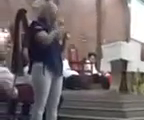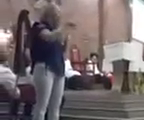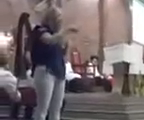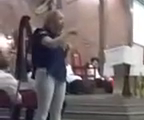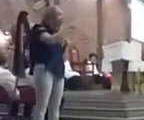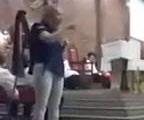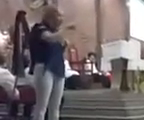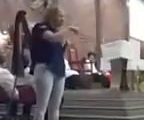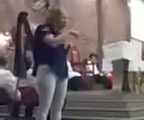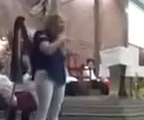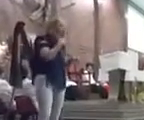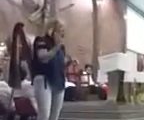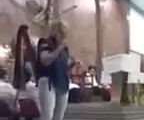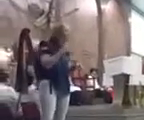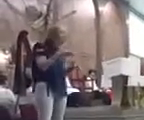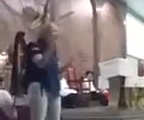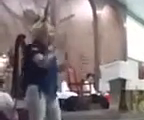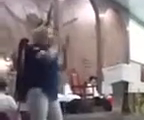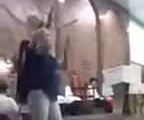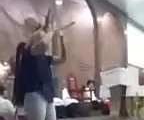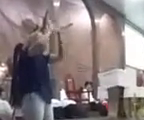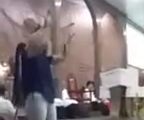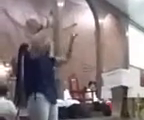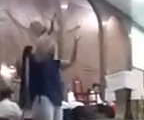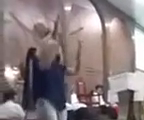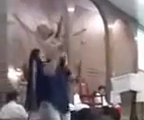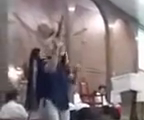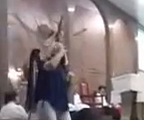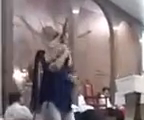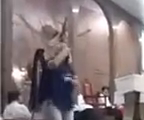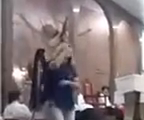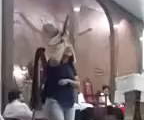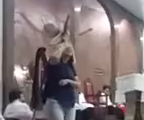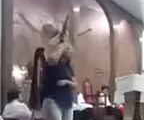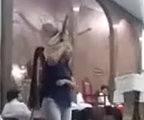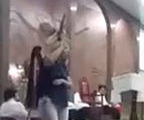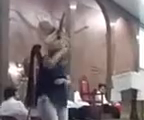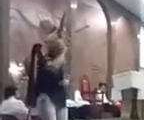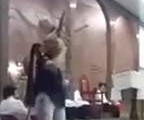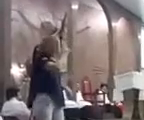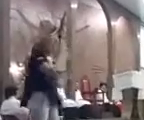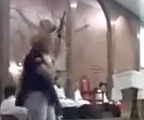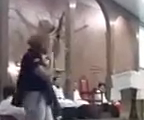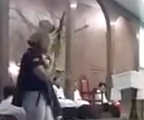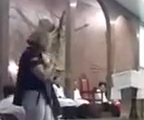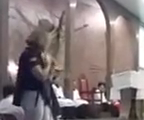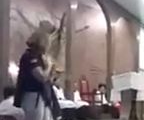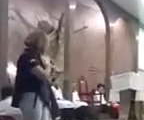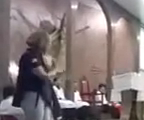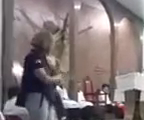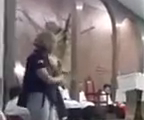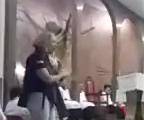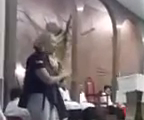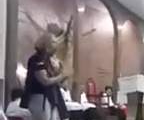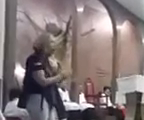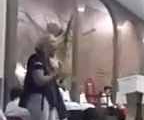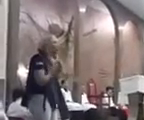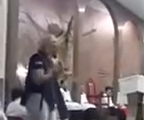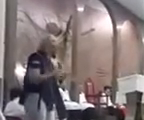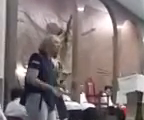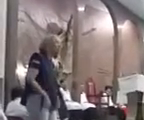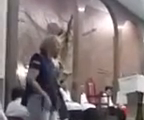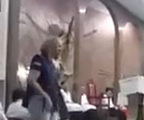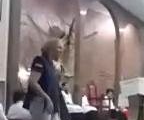um maldito. Ave Maria, eu morro de medo disso. Por isso que quero ajudar vocês a ser